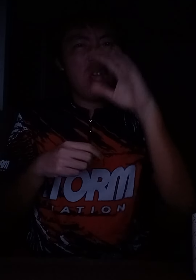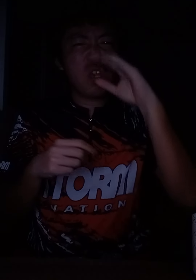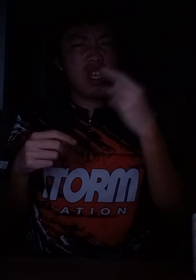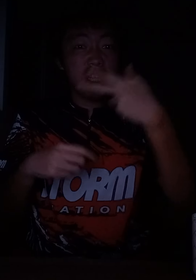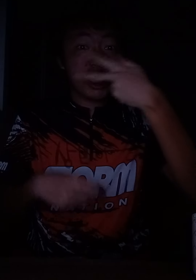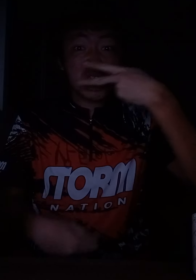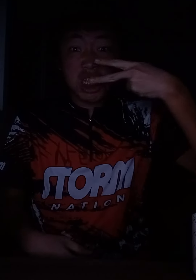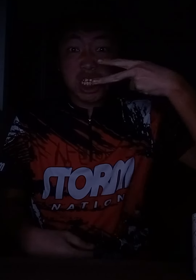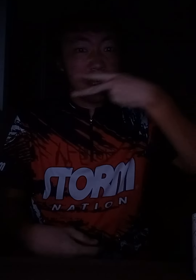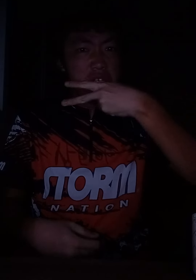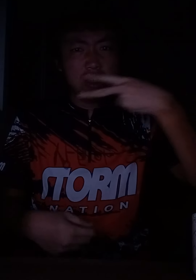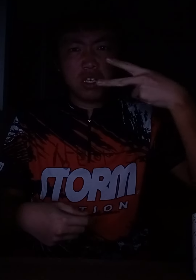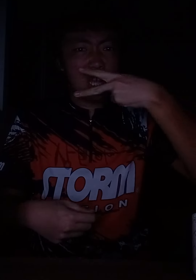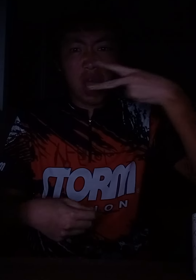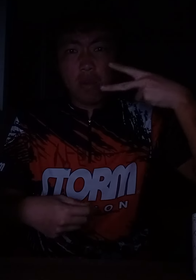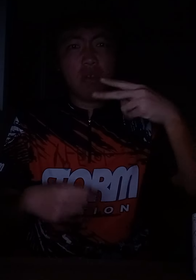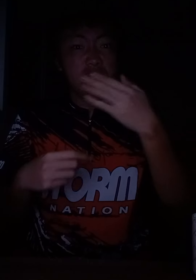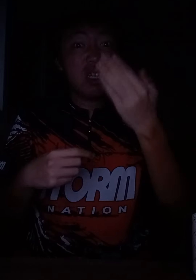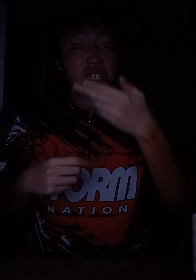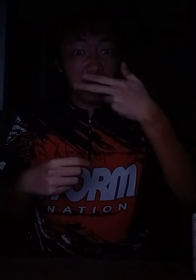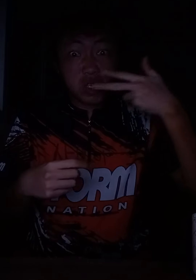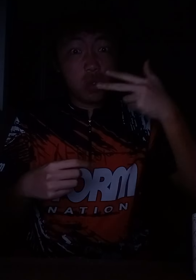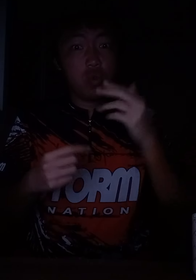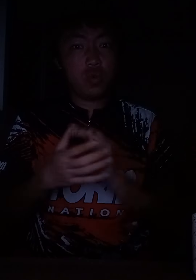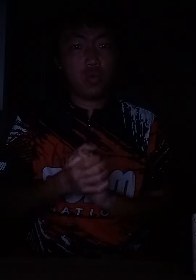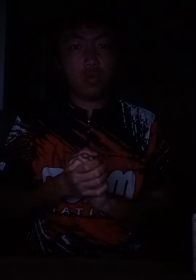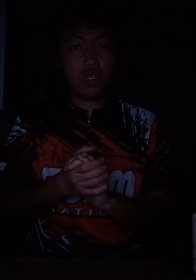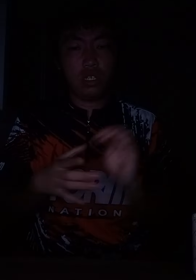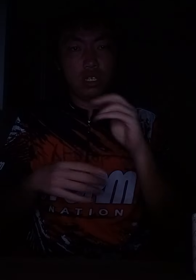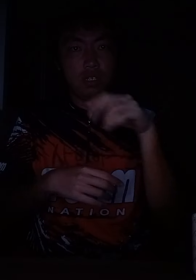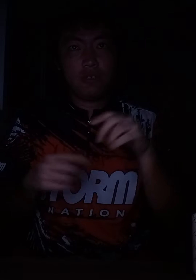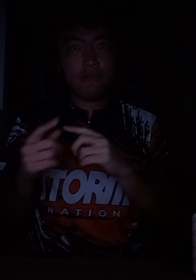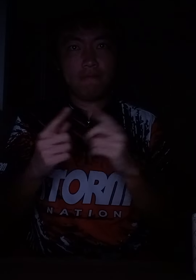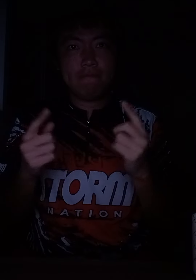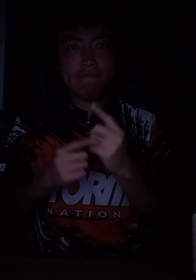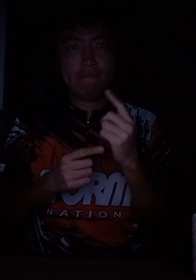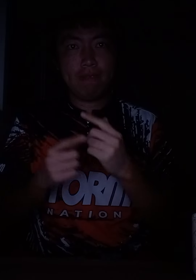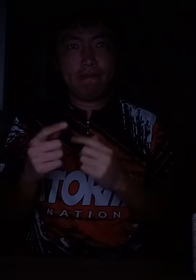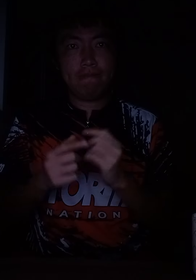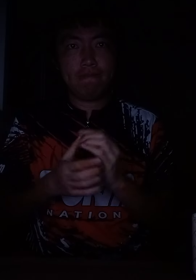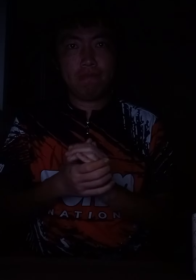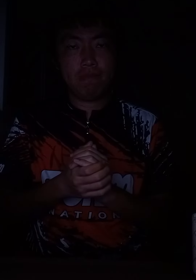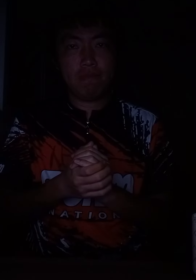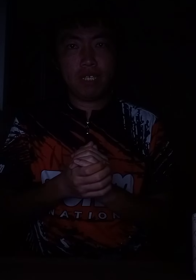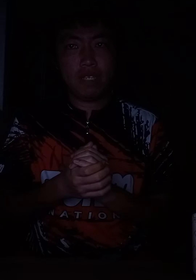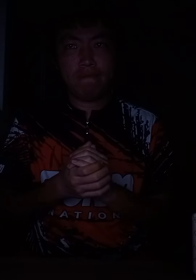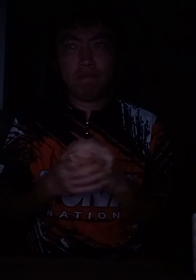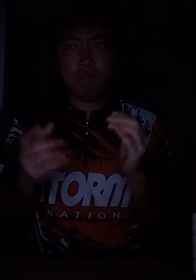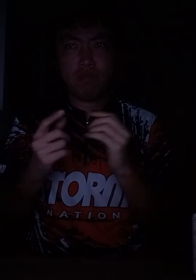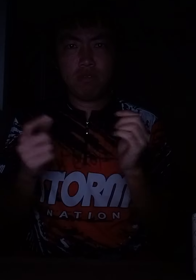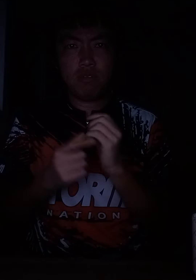심지어 꺼낸 담배로 흡연까지 하기 시작하는데 당시 승객들이 황당한 광경에 정말 어처구니가 없었다고